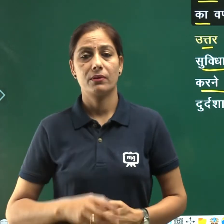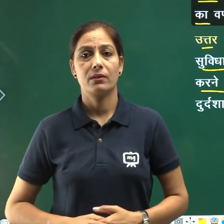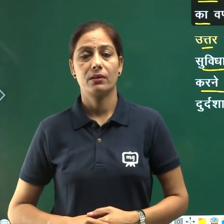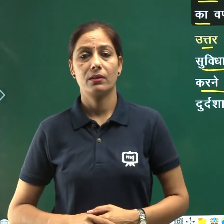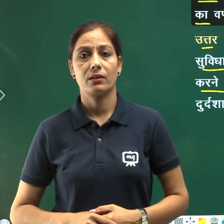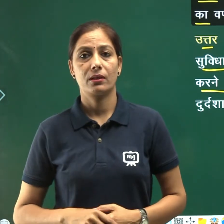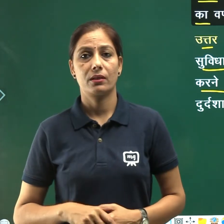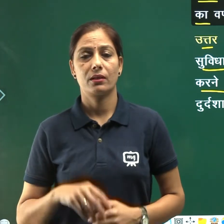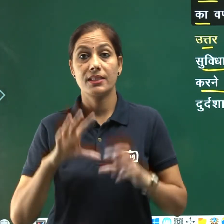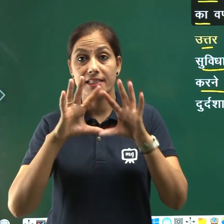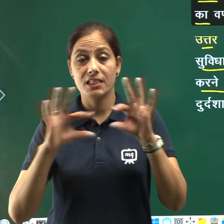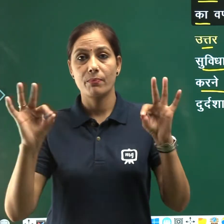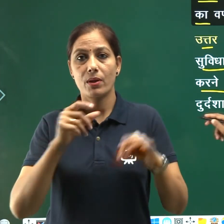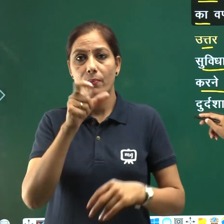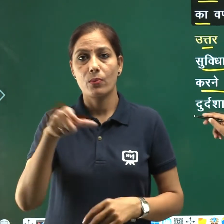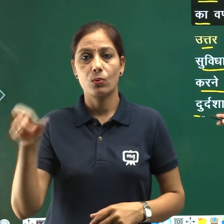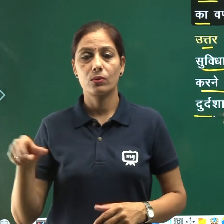आम आदमी की